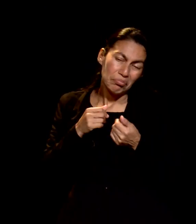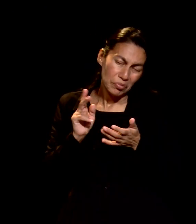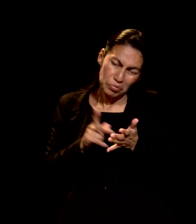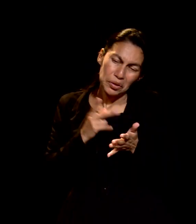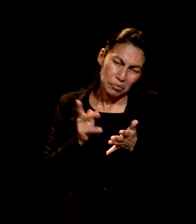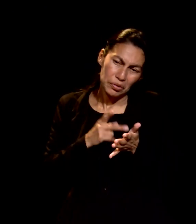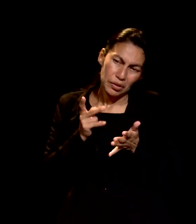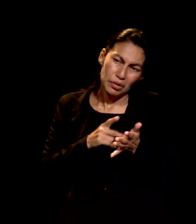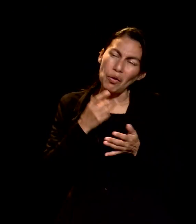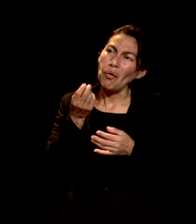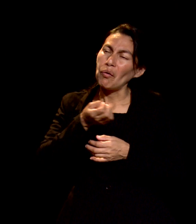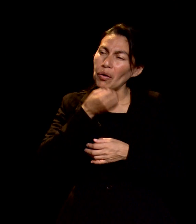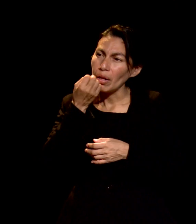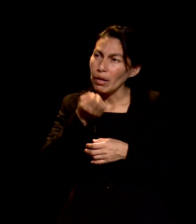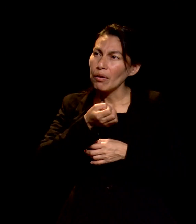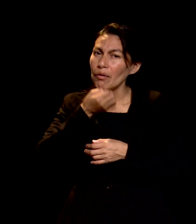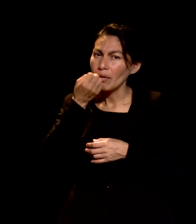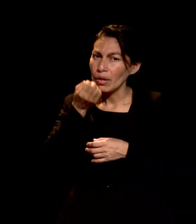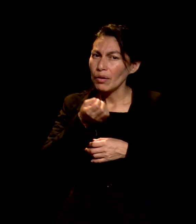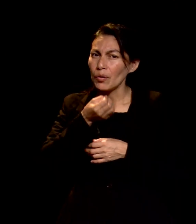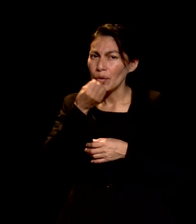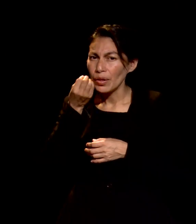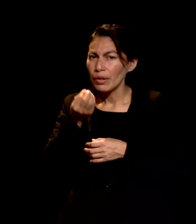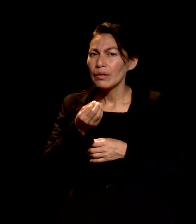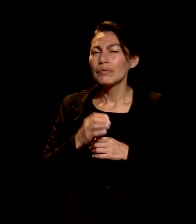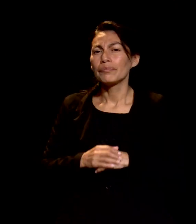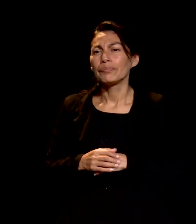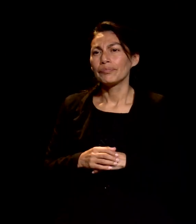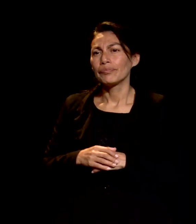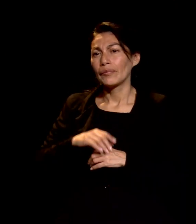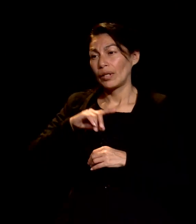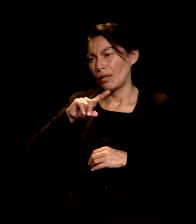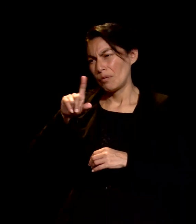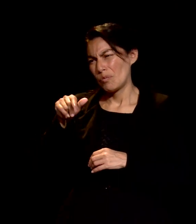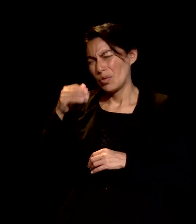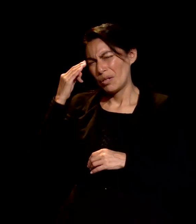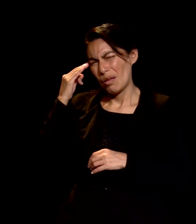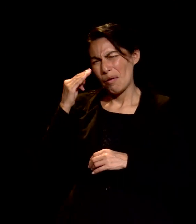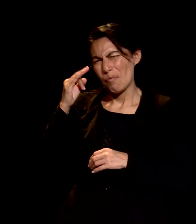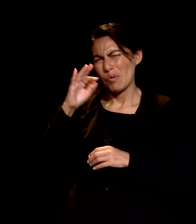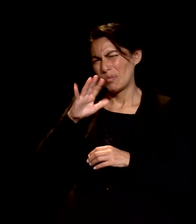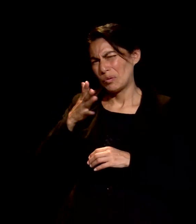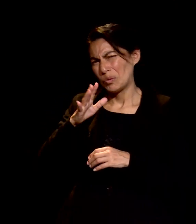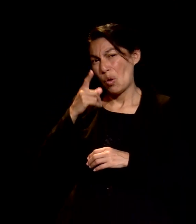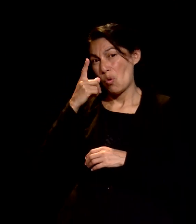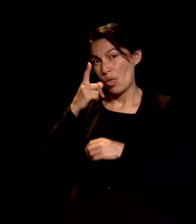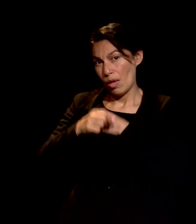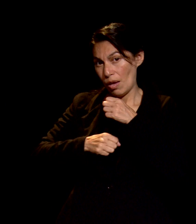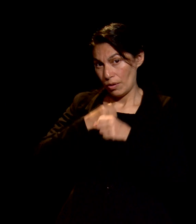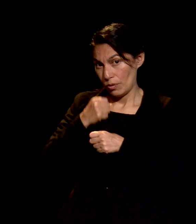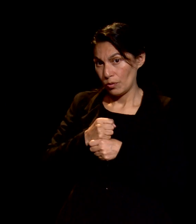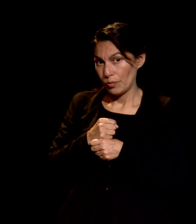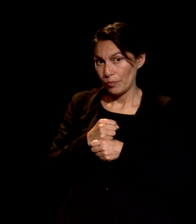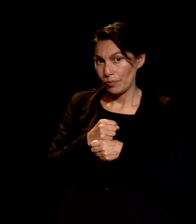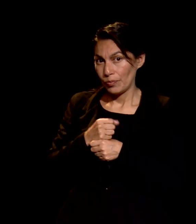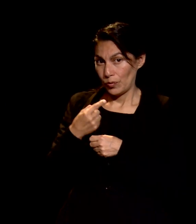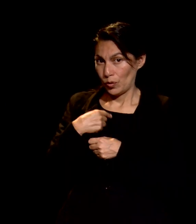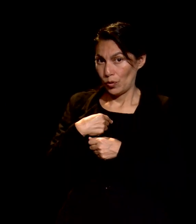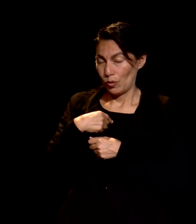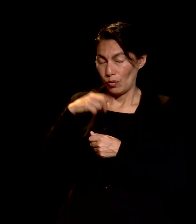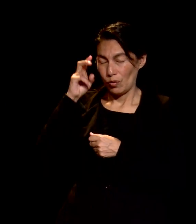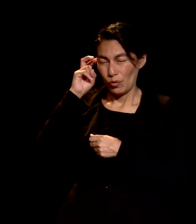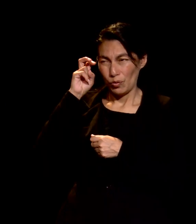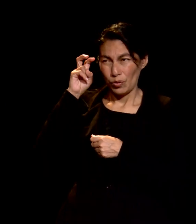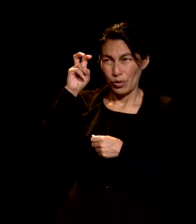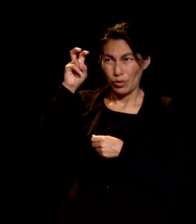recuerdo, pero fueron varias veces y después de algún tiempo, pasó yo creo más de un año cuando yo